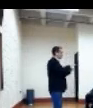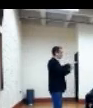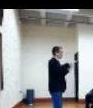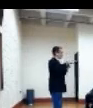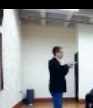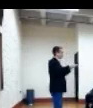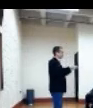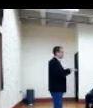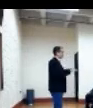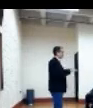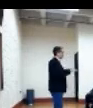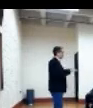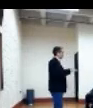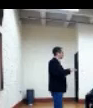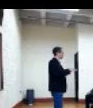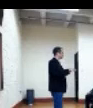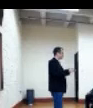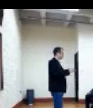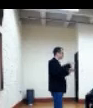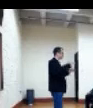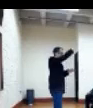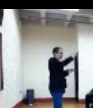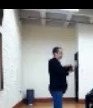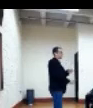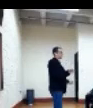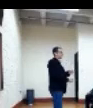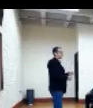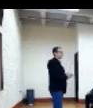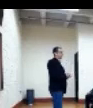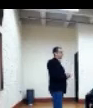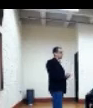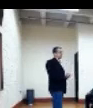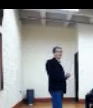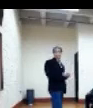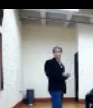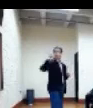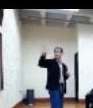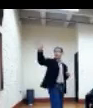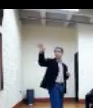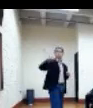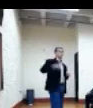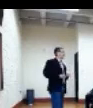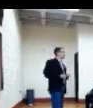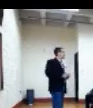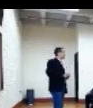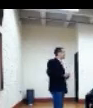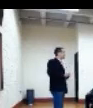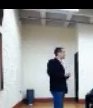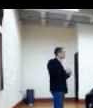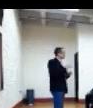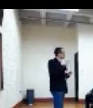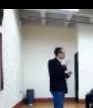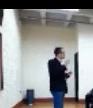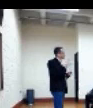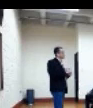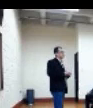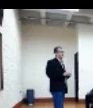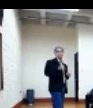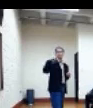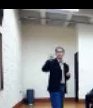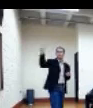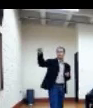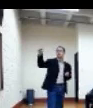que aunque sí pueda tener un equivalente en el lenguaje de señas guatemalteco que no está estandarizado ni oficializado, decidí dejarlo,